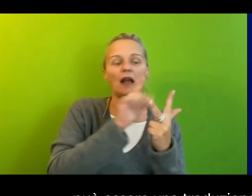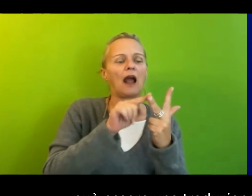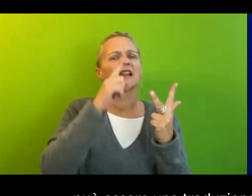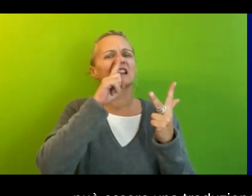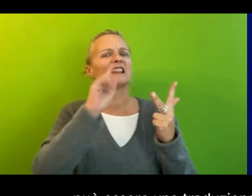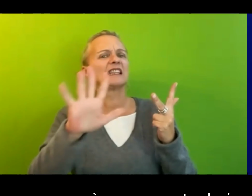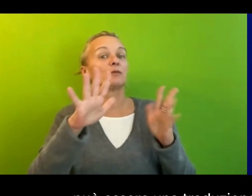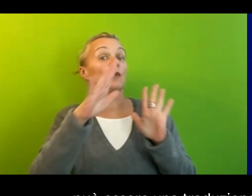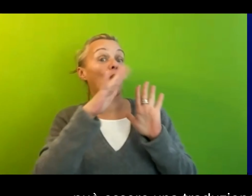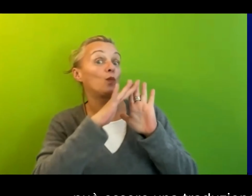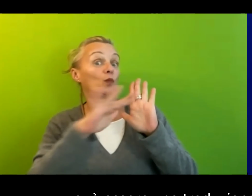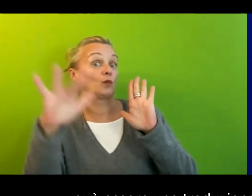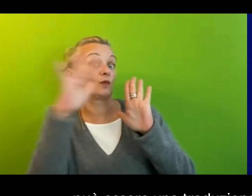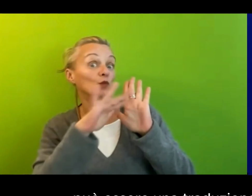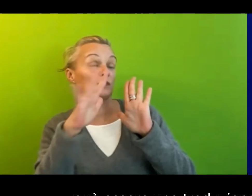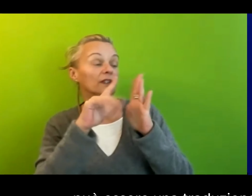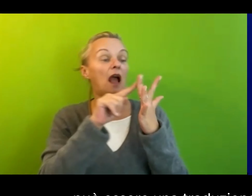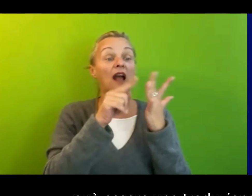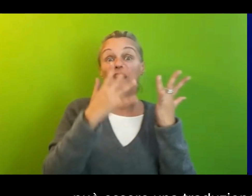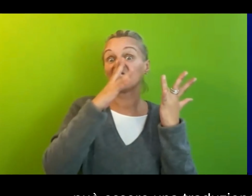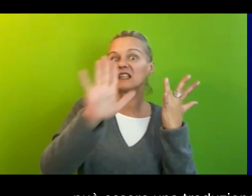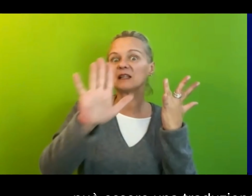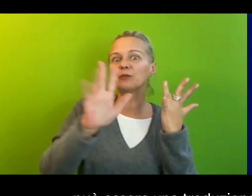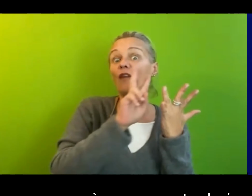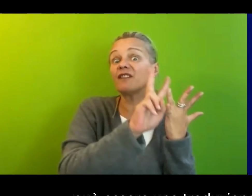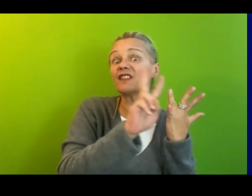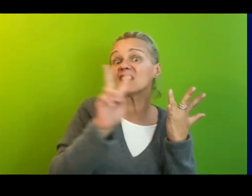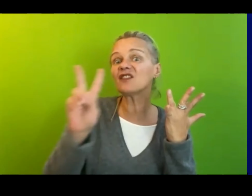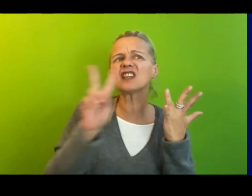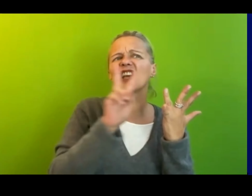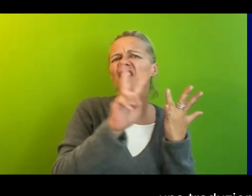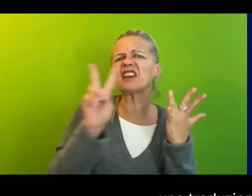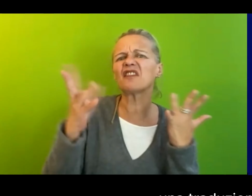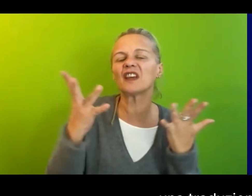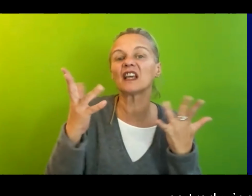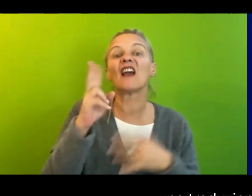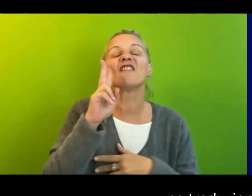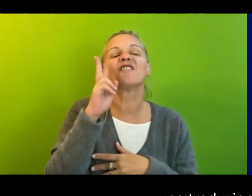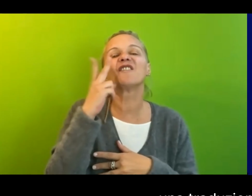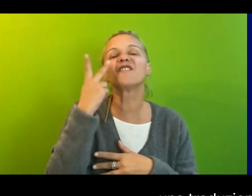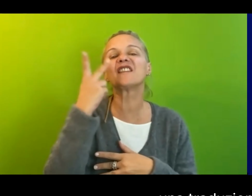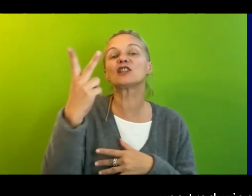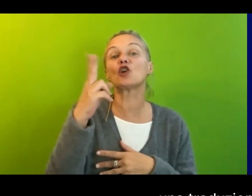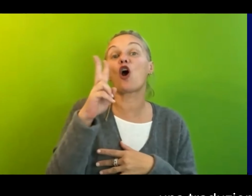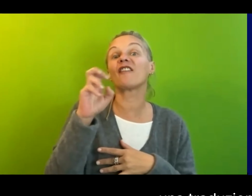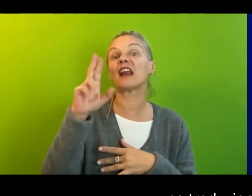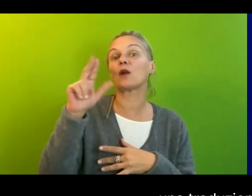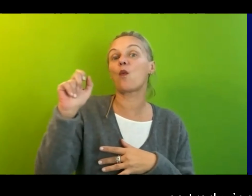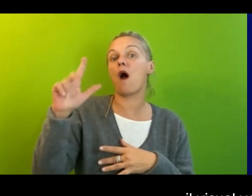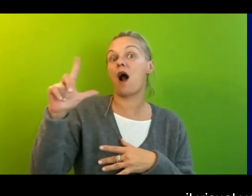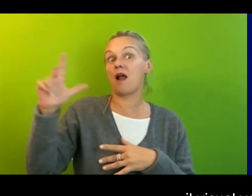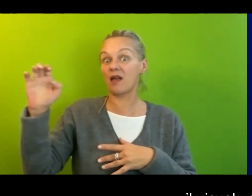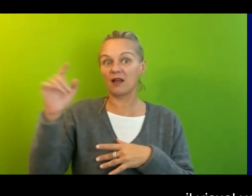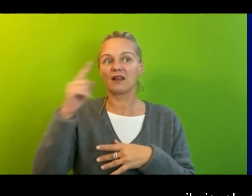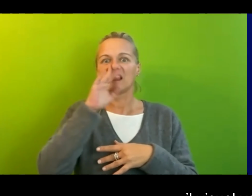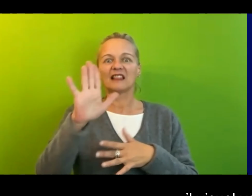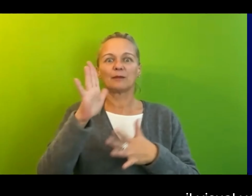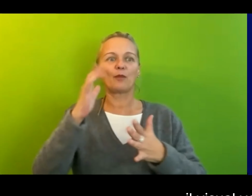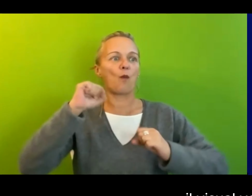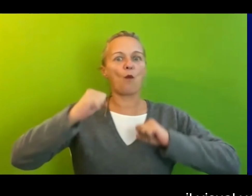Può essere una traduzione di tipo formale, poetica, una traduzione della lirica,